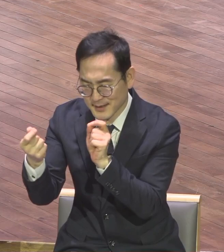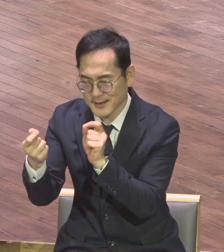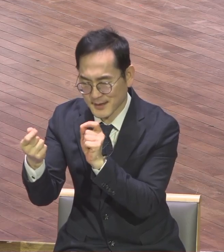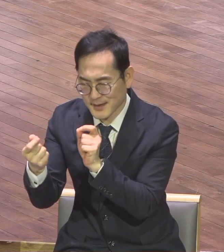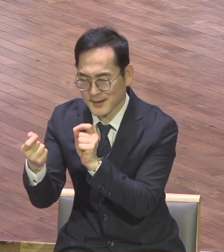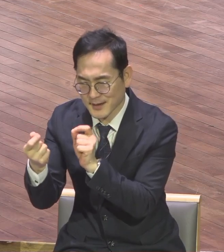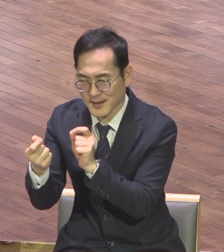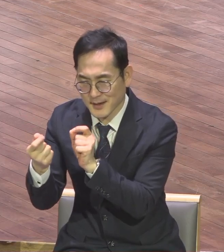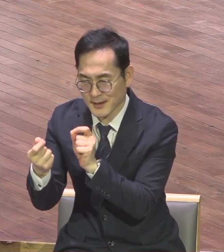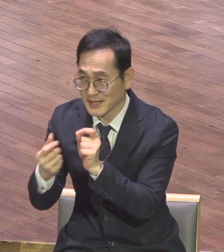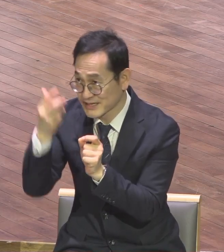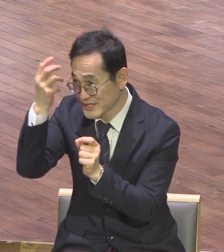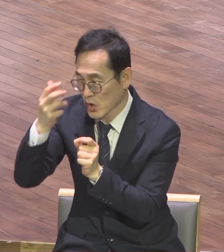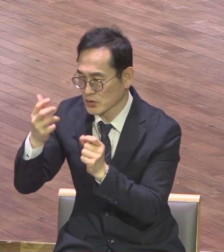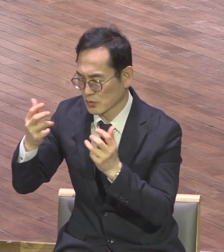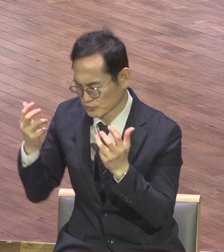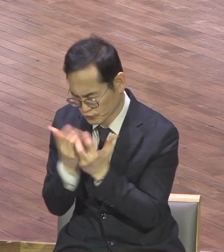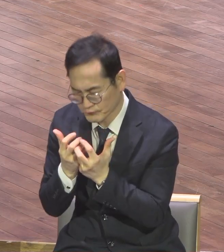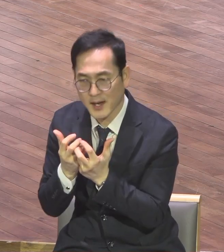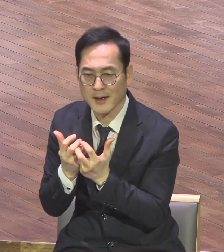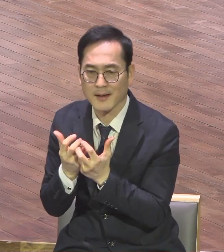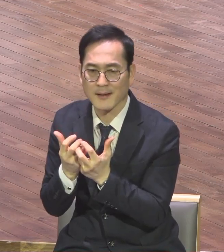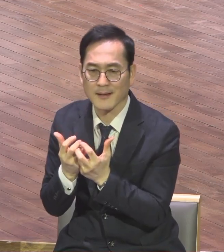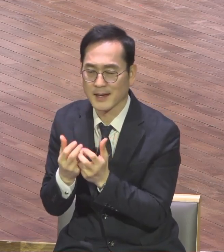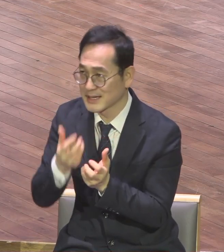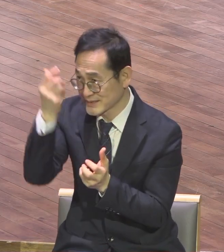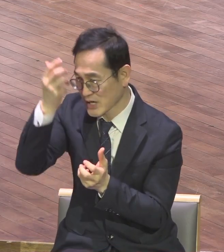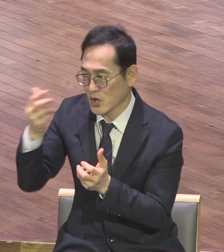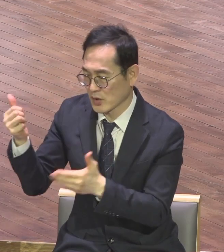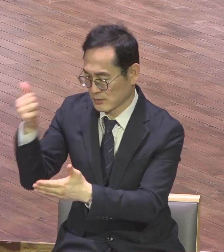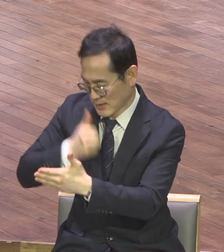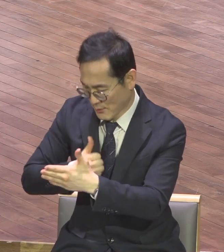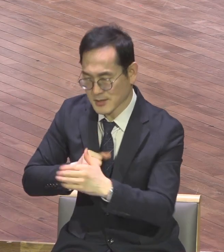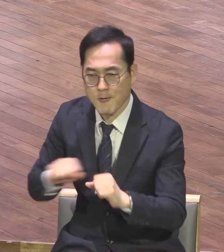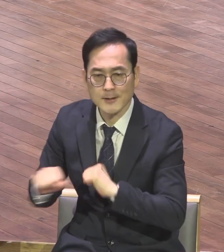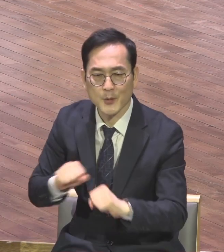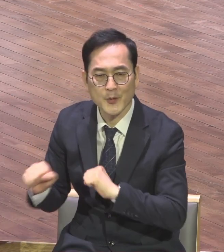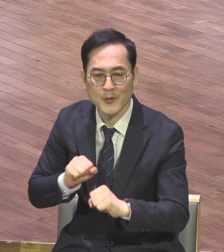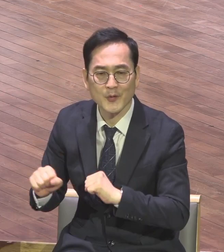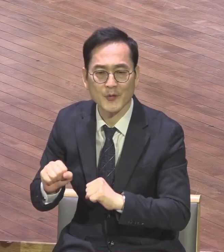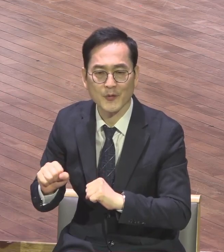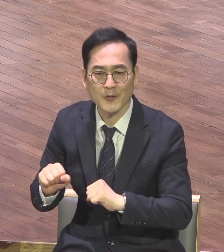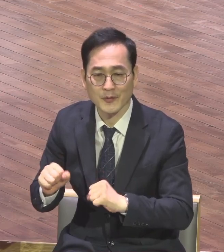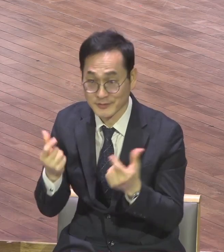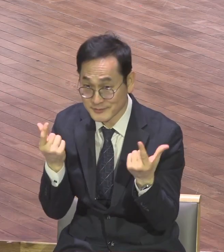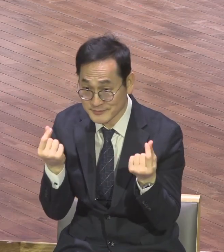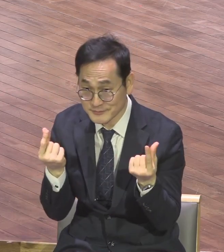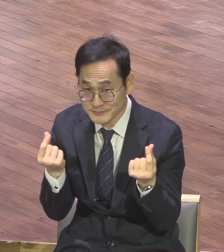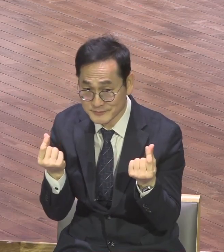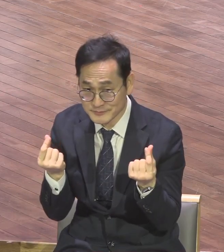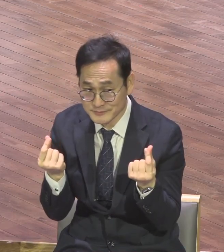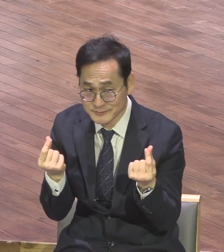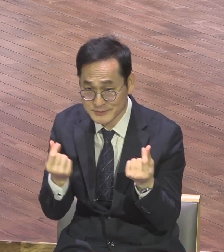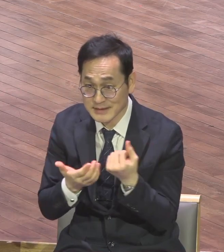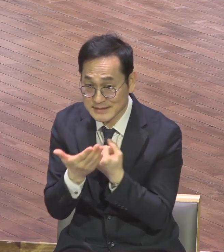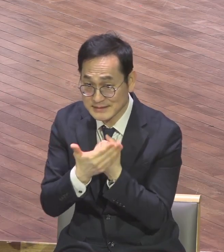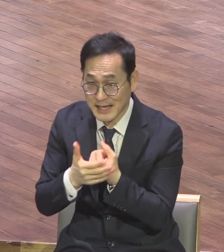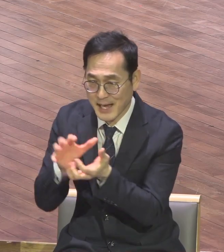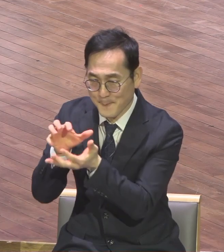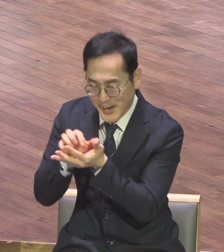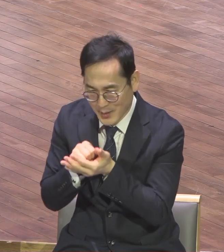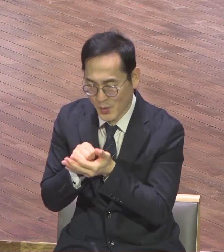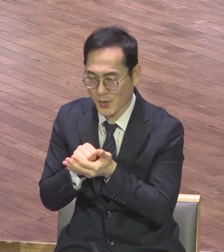갈수록 우리는 더 강렬한 선교의 마음을 갖게 된다. 맞습니까? 은혜를 받으면